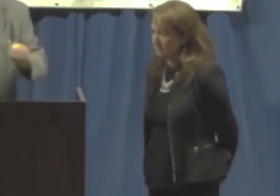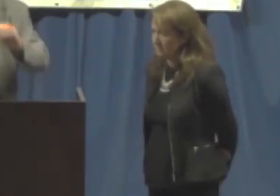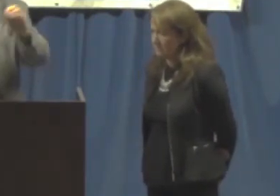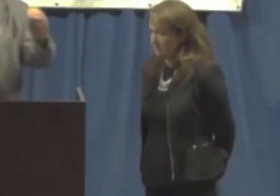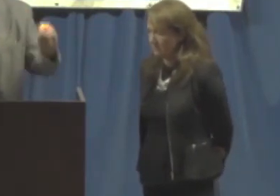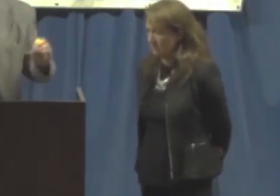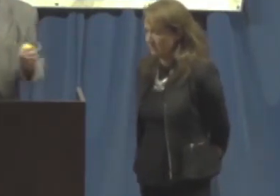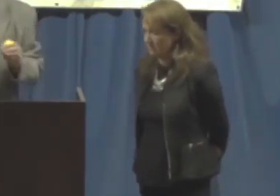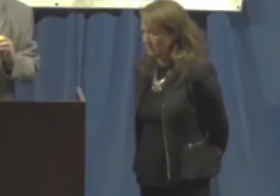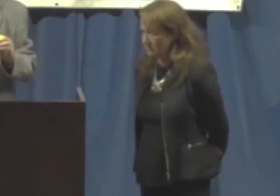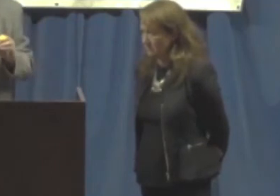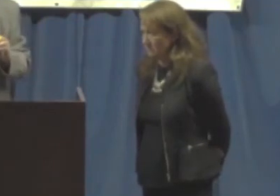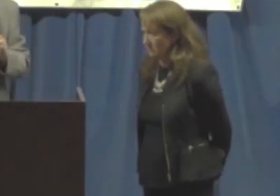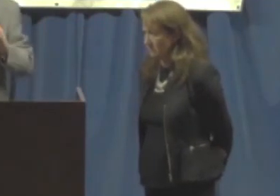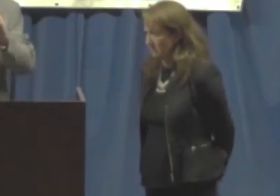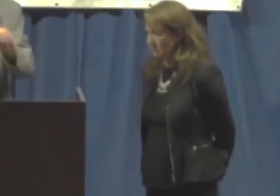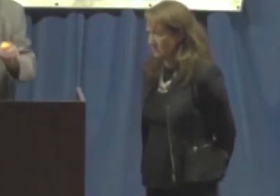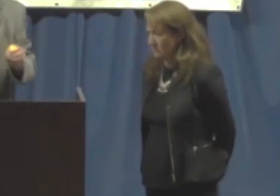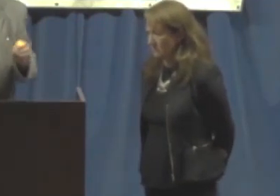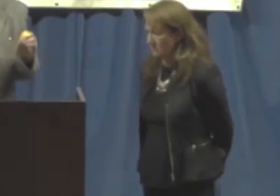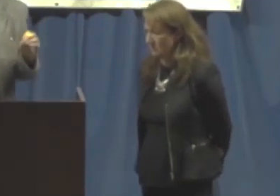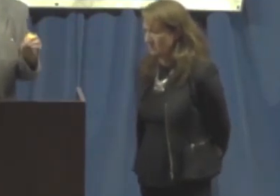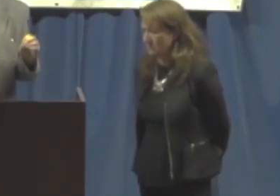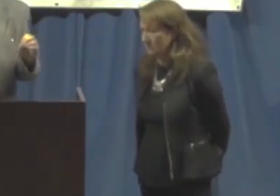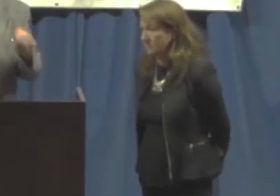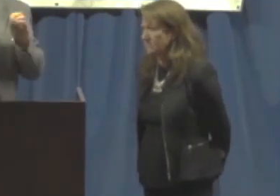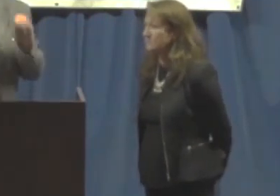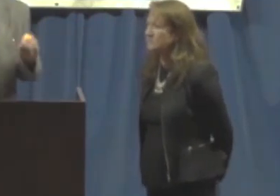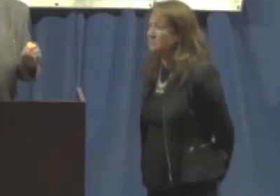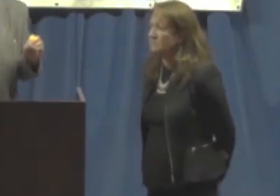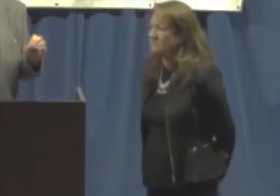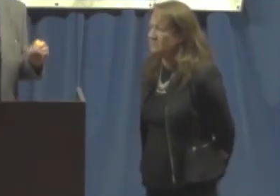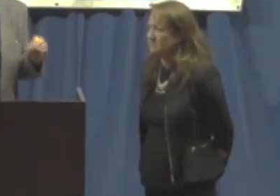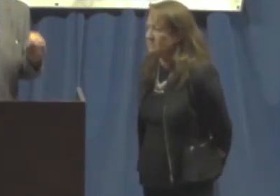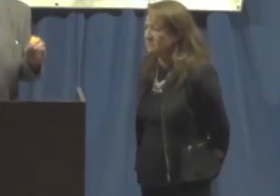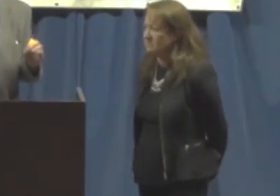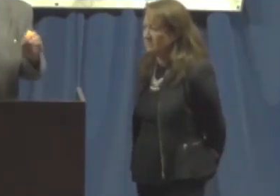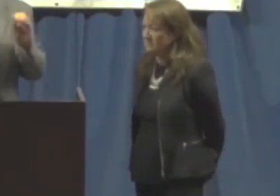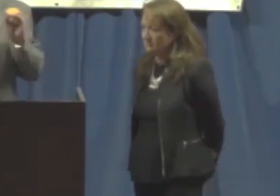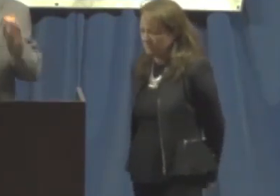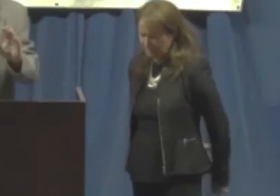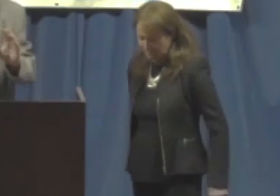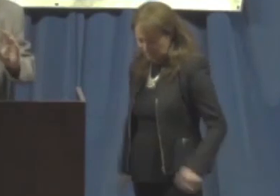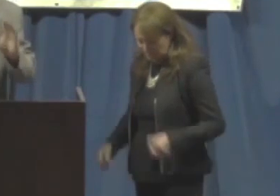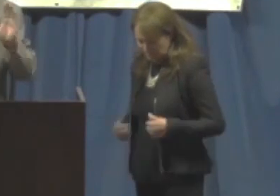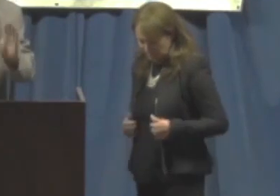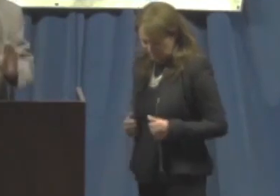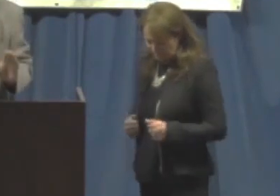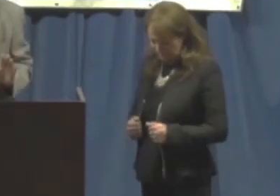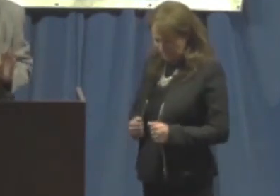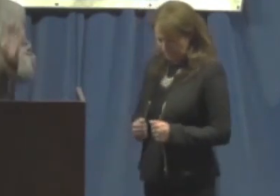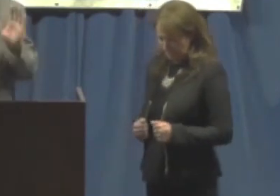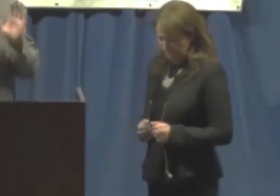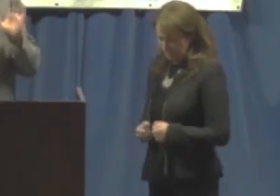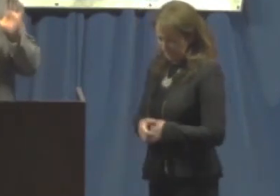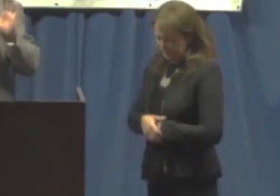para darle a todas otras radios y canales de televisión que lo necesita entonces otro de los pedidos es que hagamos una pausa en el